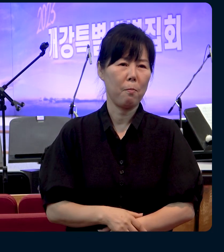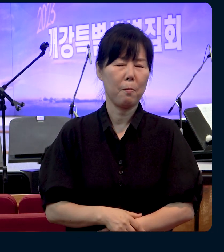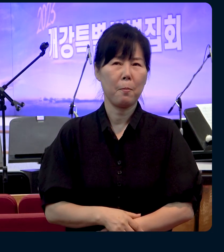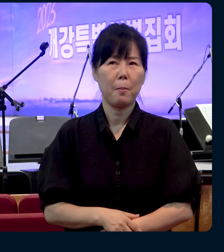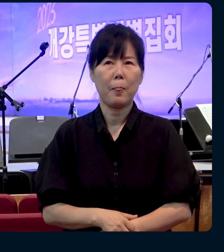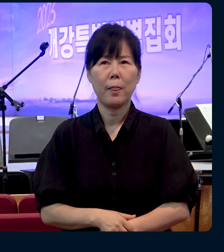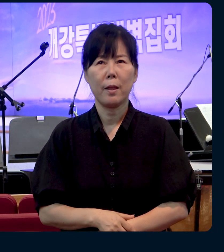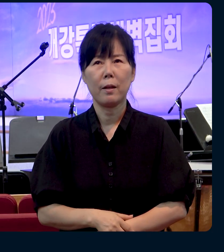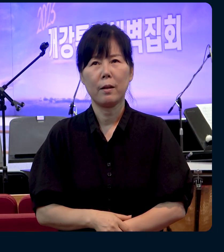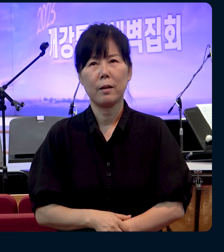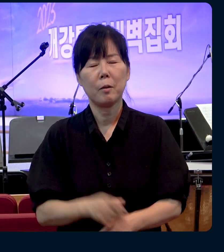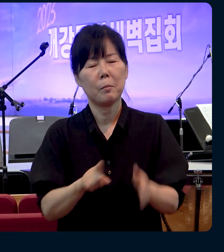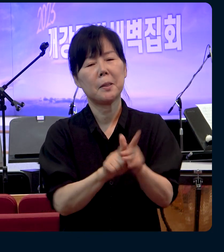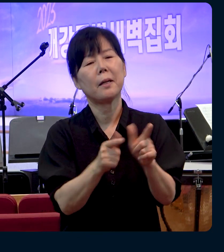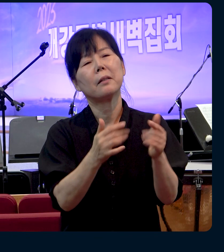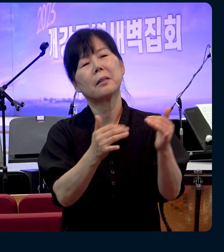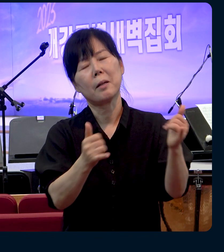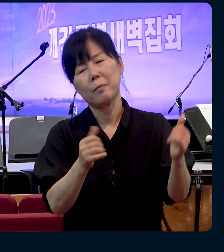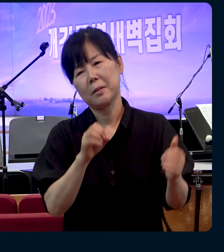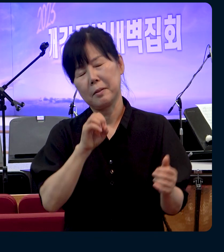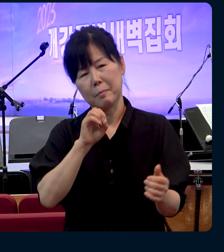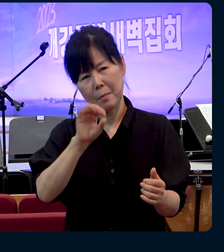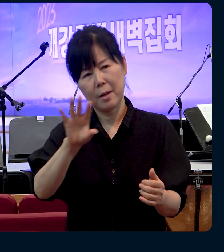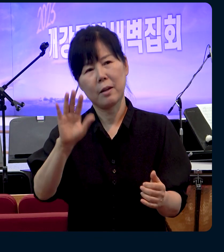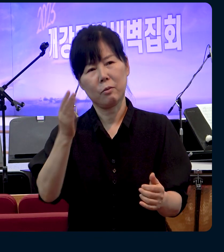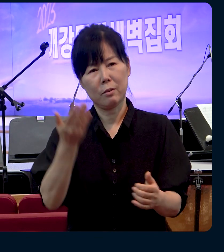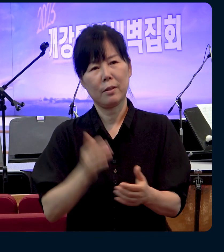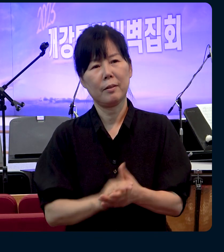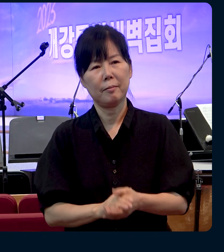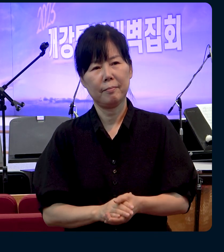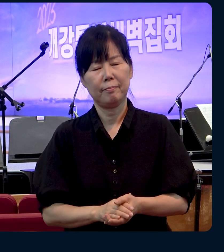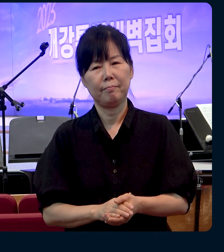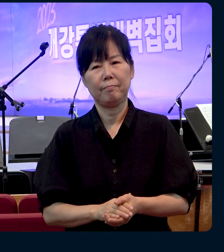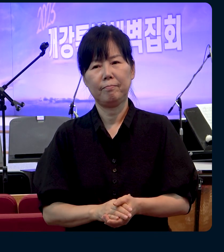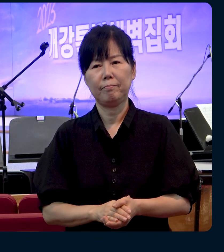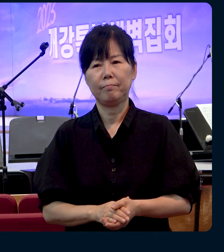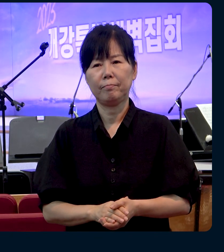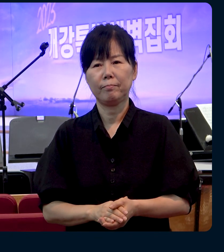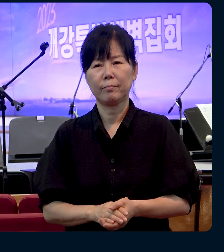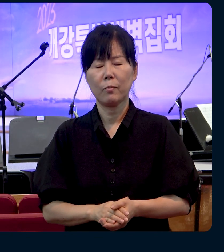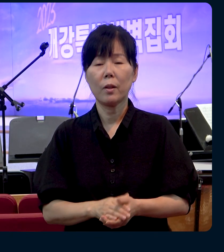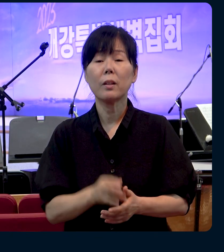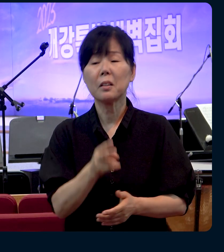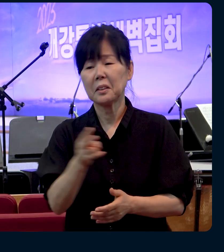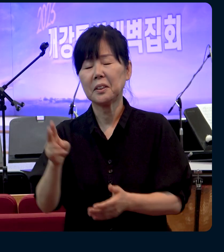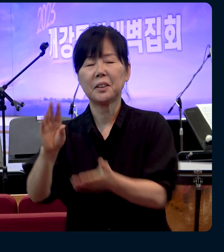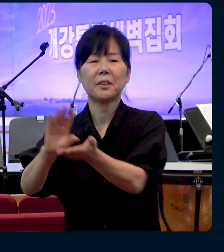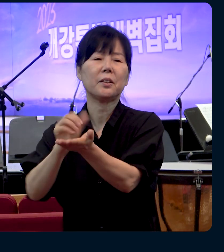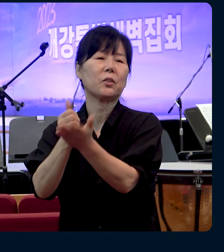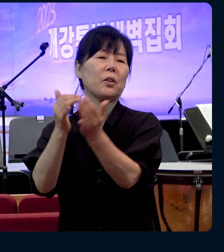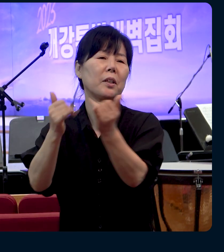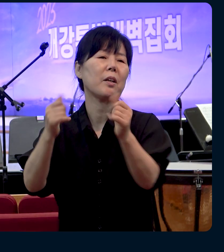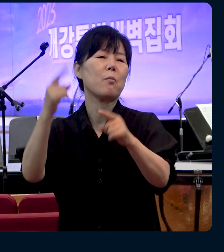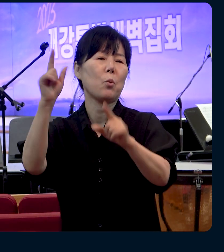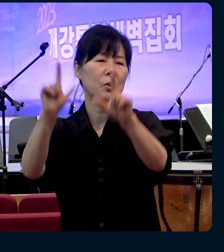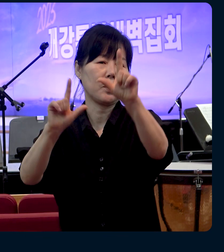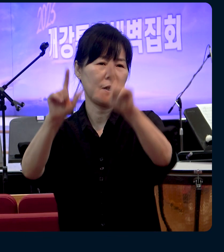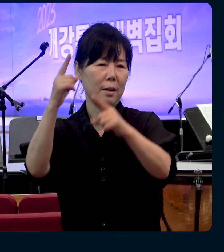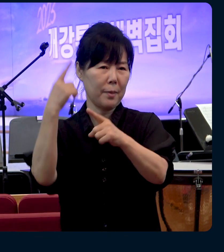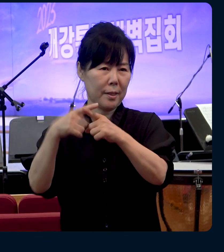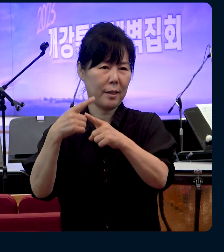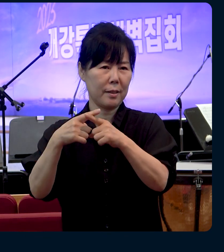저 사람 말 믿을 수 있어 라고 말할 수 있고, 그리고 거기에 기댈 수 있는 사람이 바로 그게 그리스도인이다.